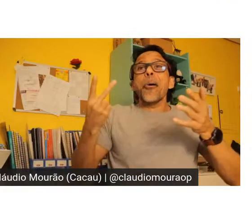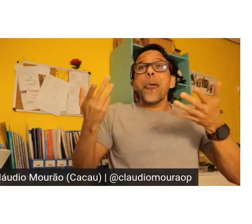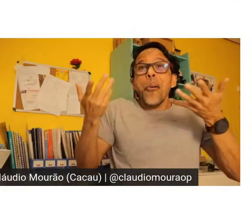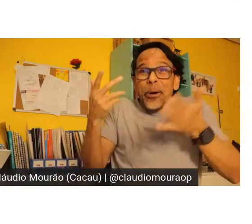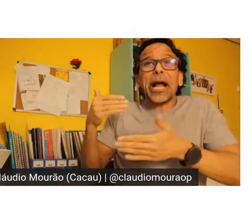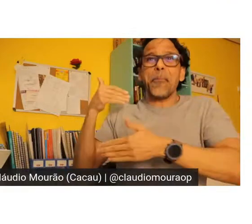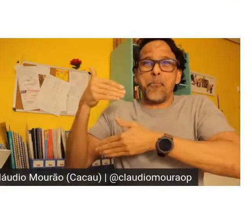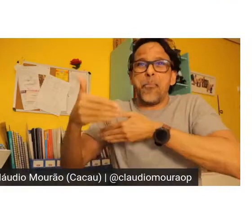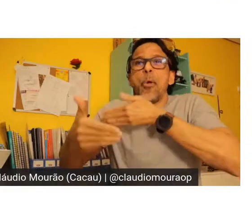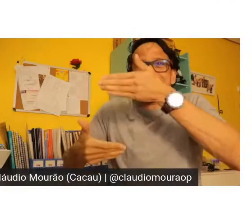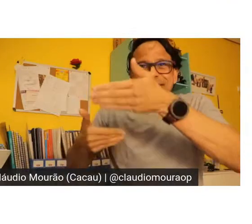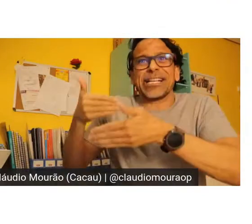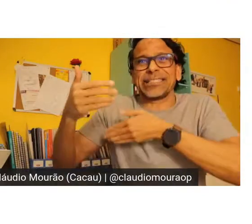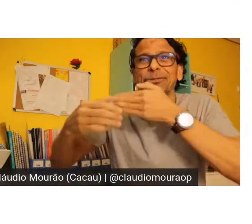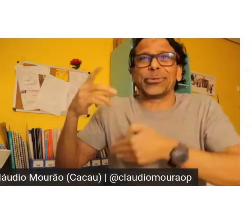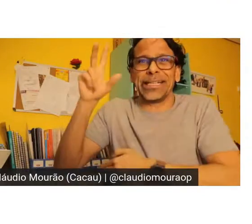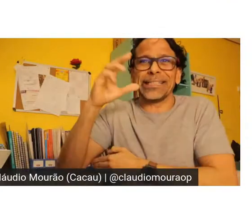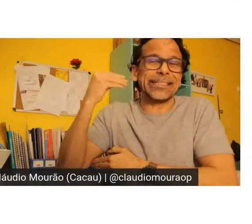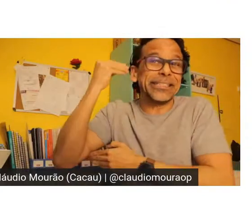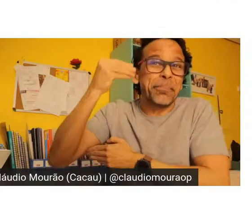literatura surda